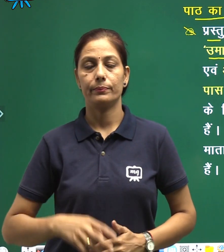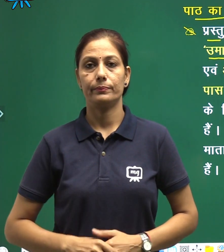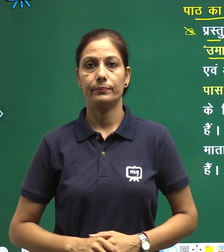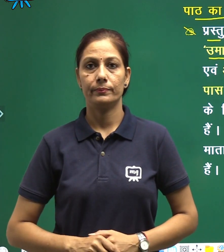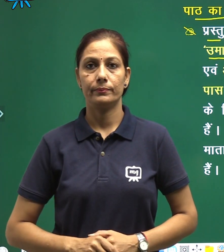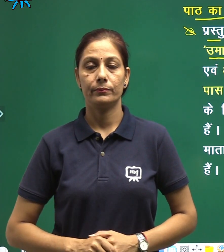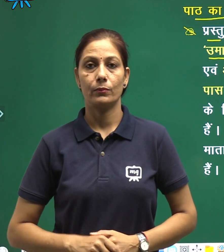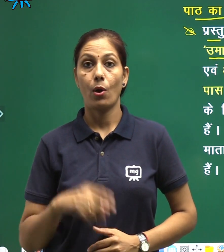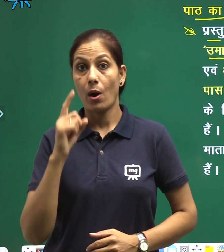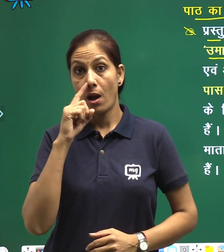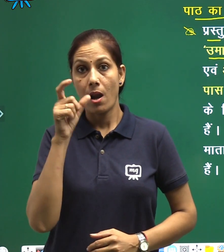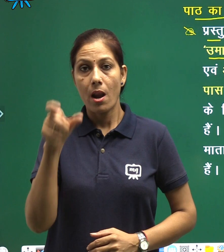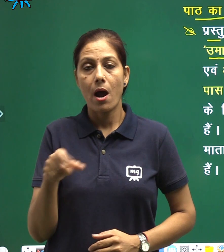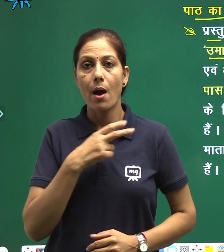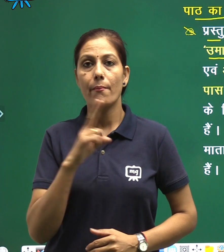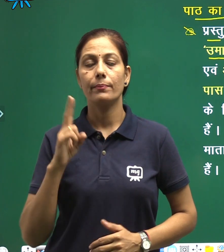उमा